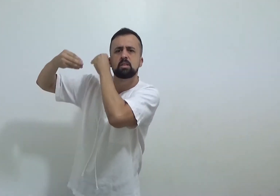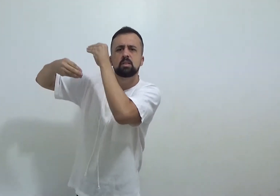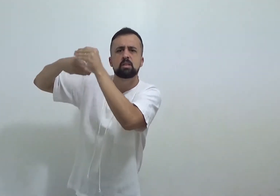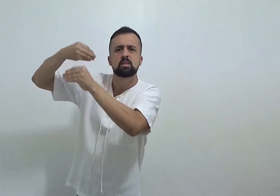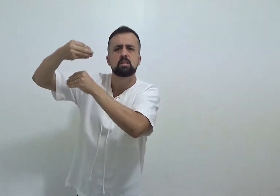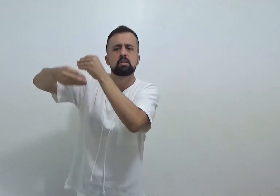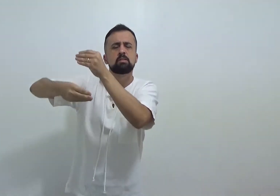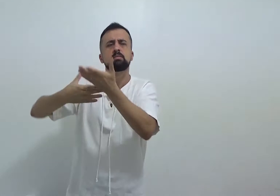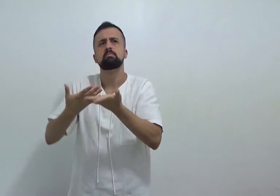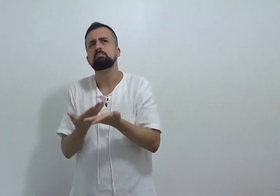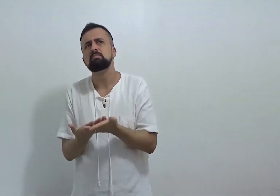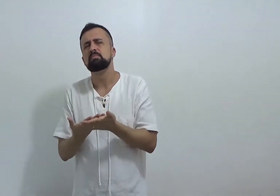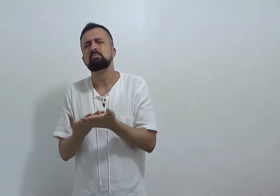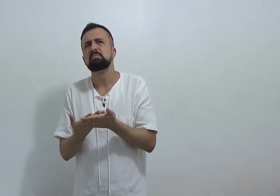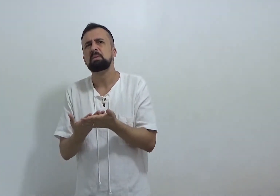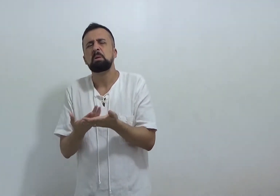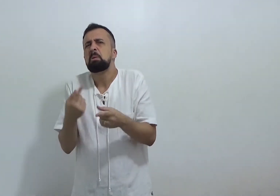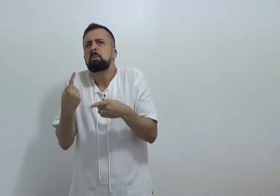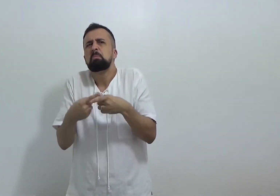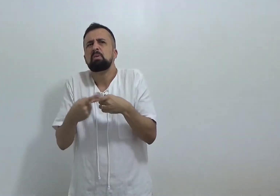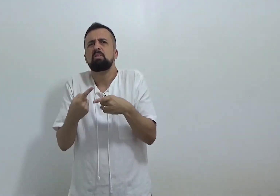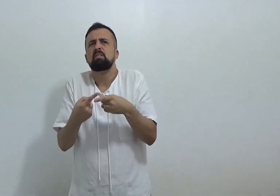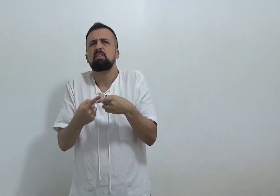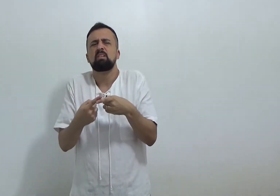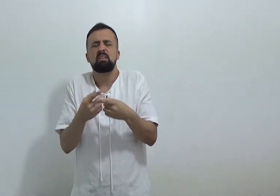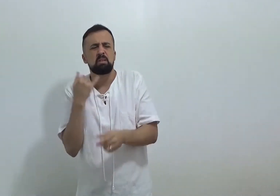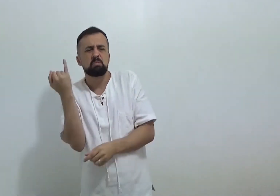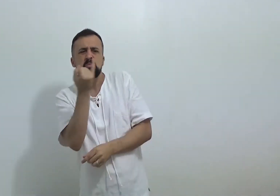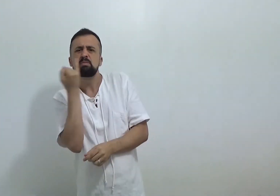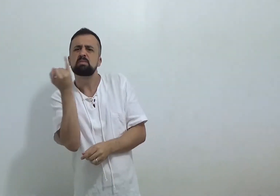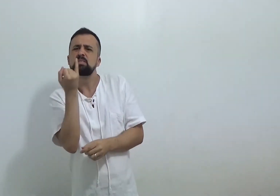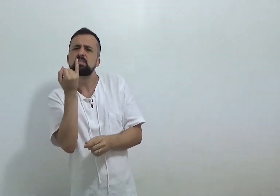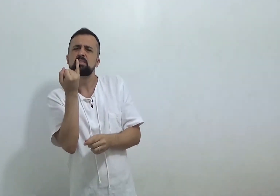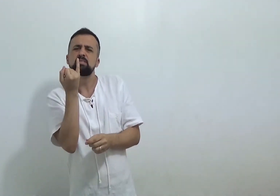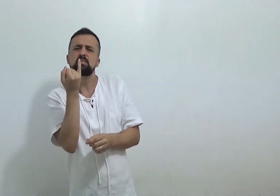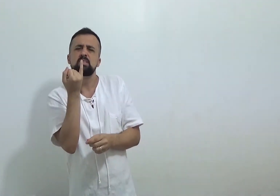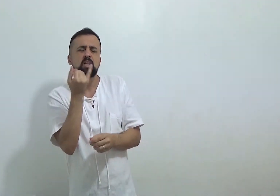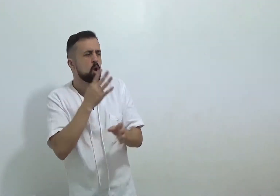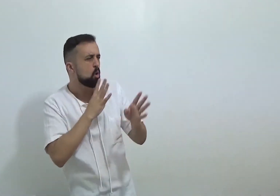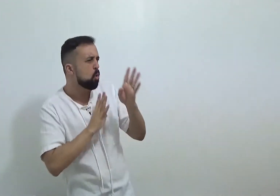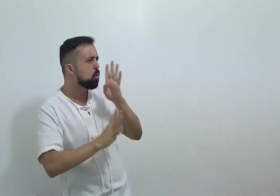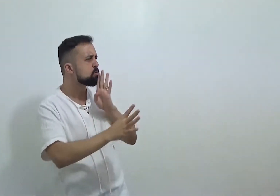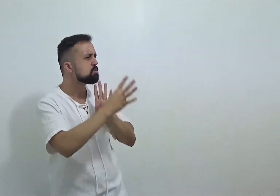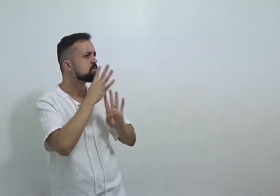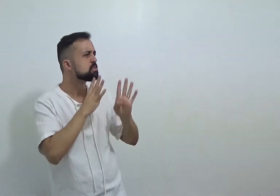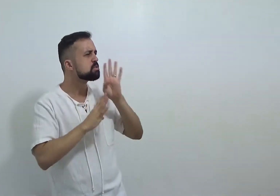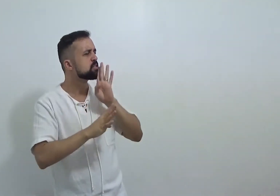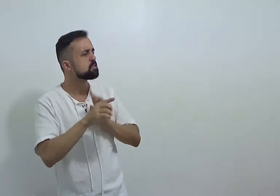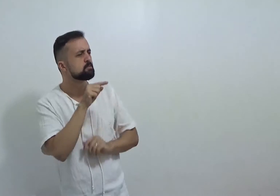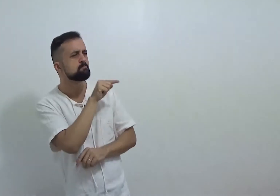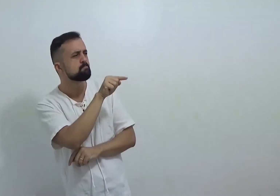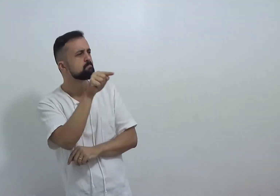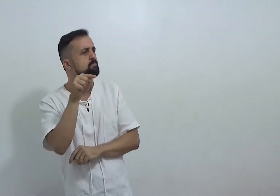Mas o que são comunidades tradicionais? E por que é importante saber que elas